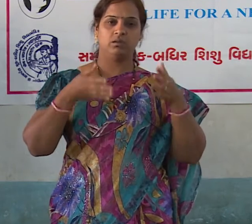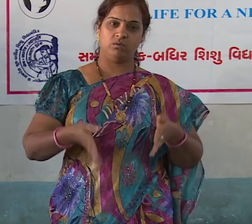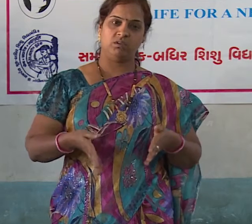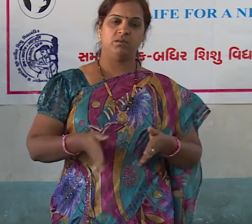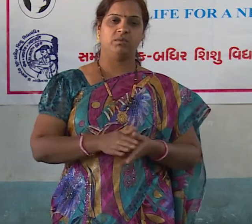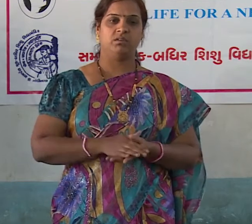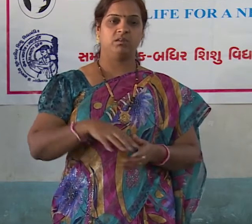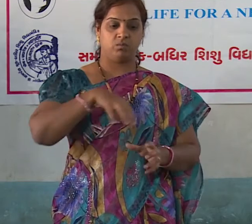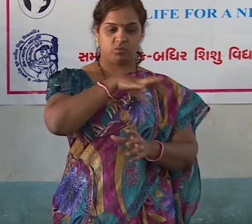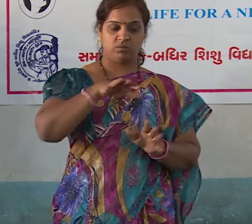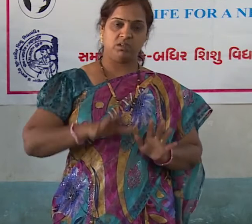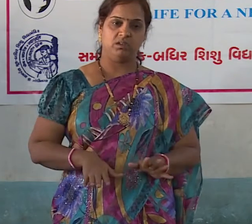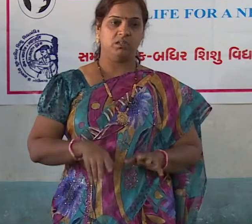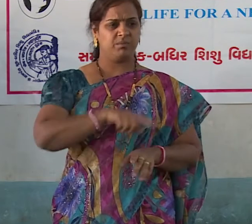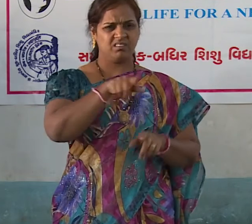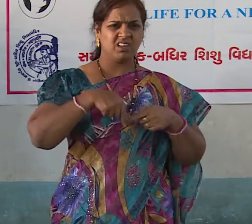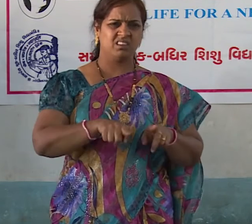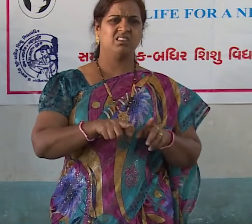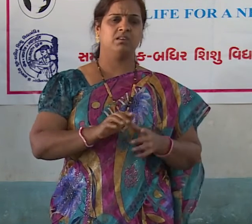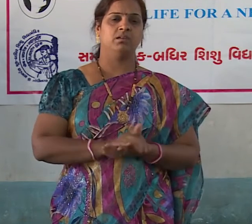नहीं। न्यारा।